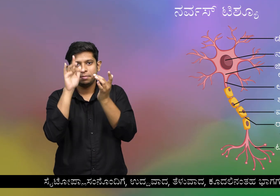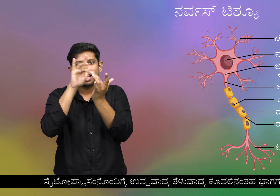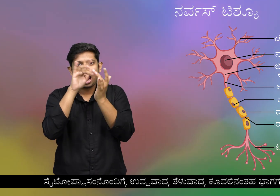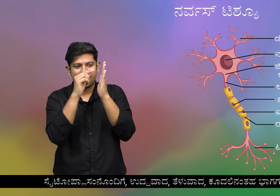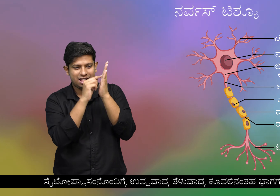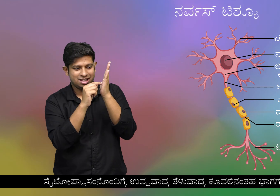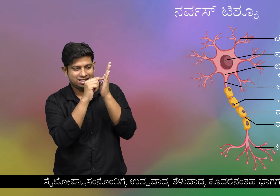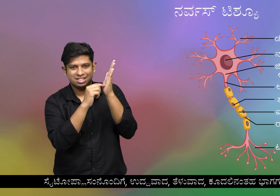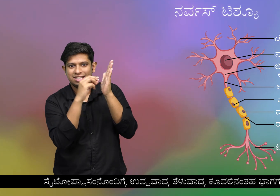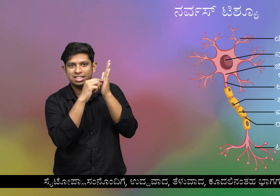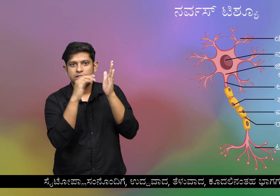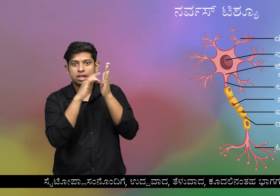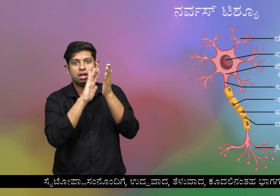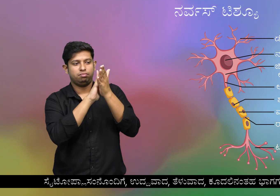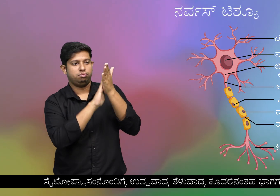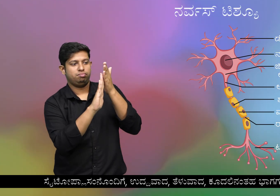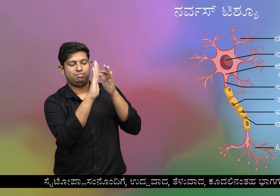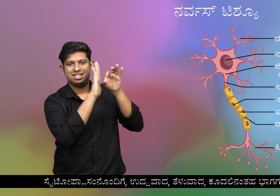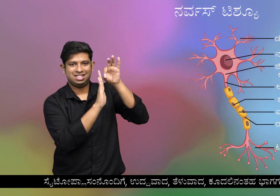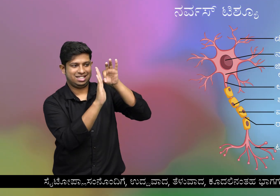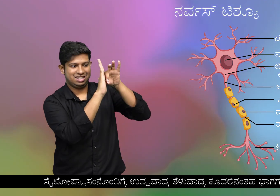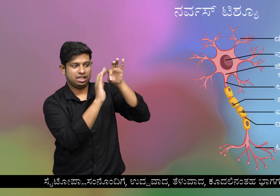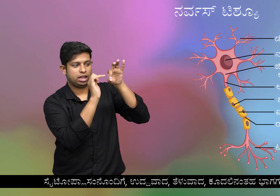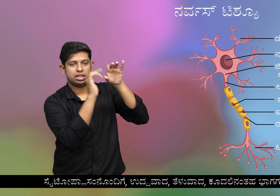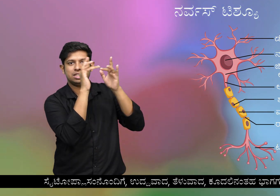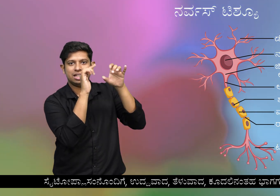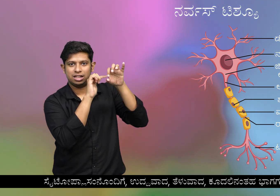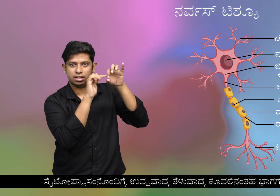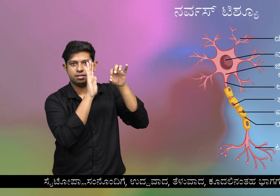ತೆಳುವಾದ ಕೂದಲಿನಂತಹ ಭಾಗಗಳು ಉದ್ಭವಿಸುತ್ತವೆ.